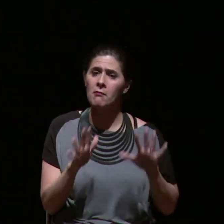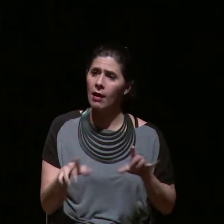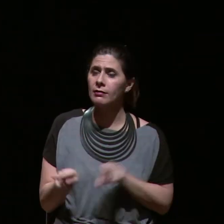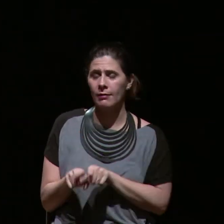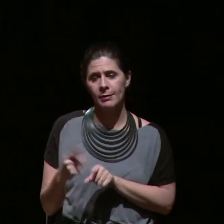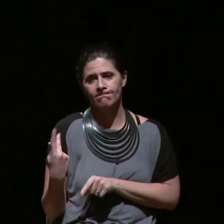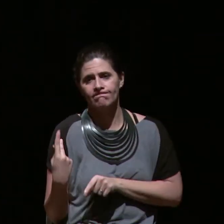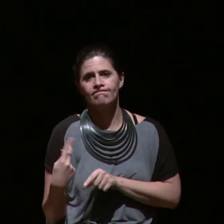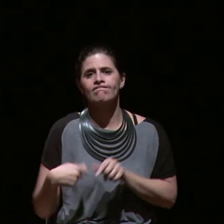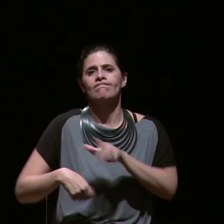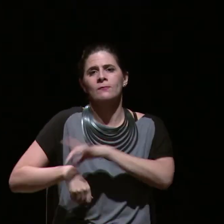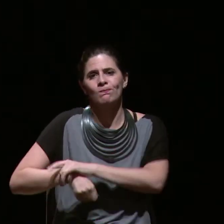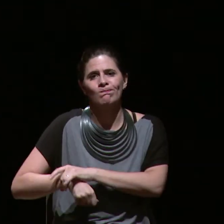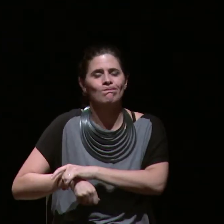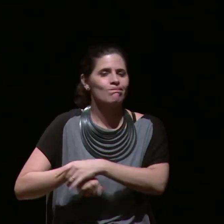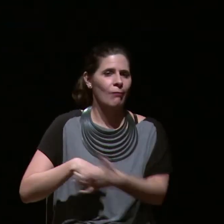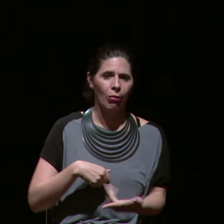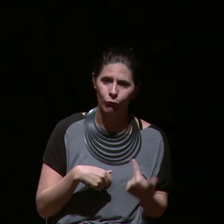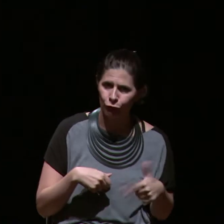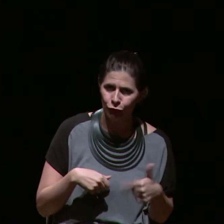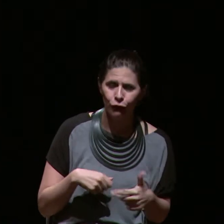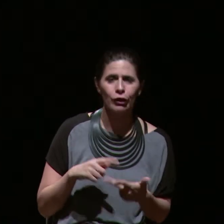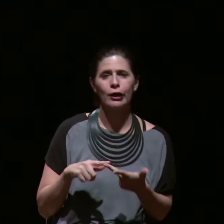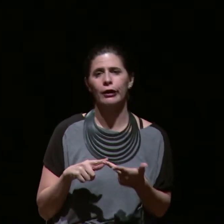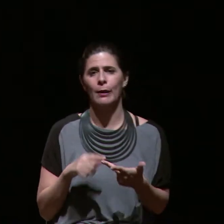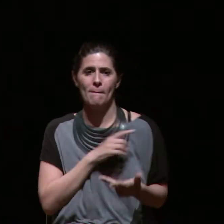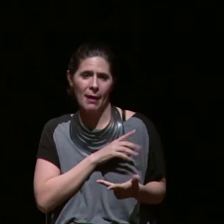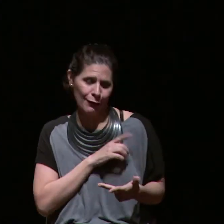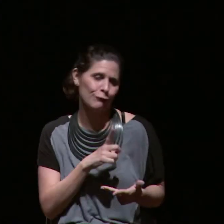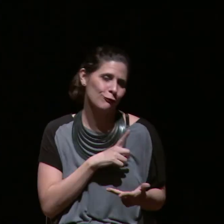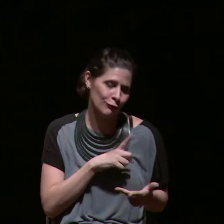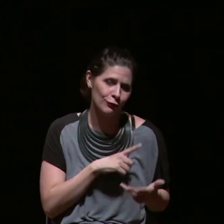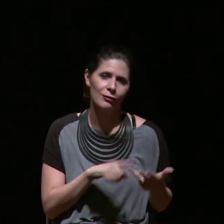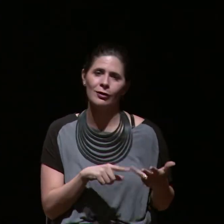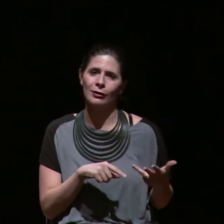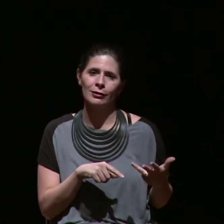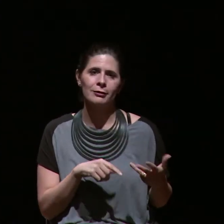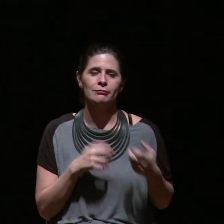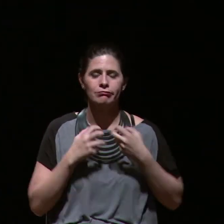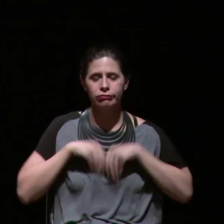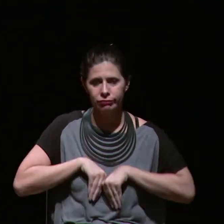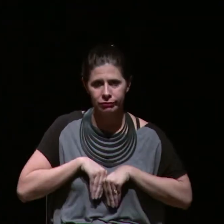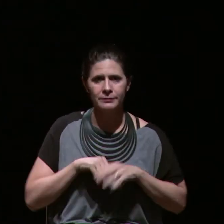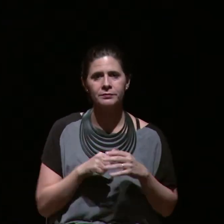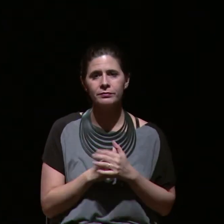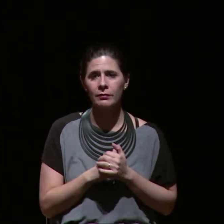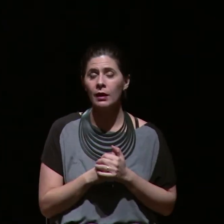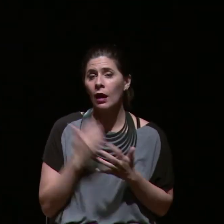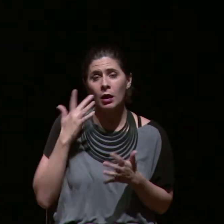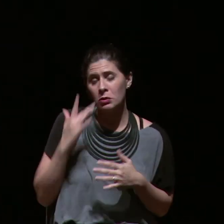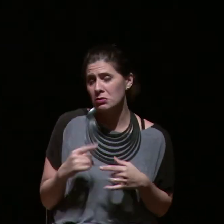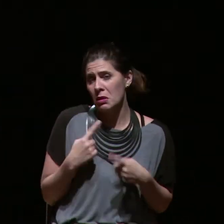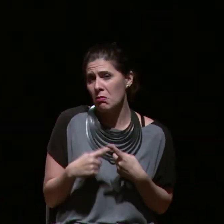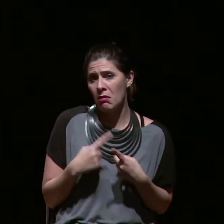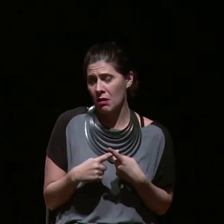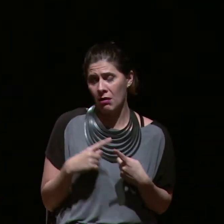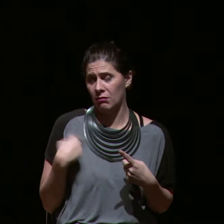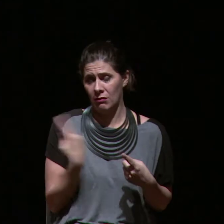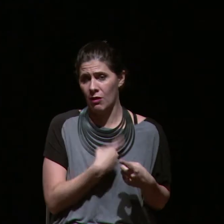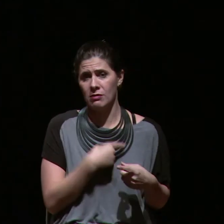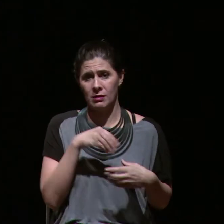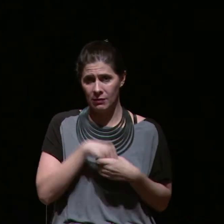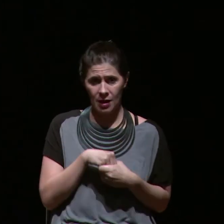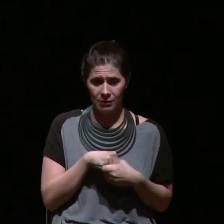medos e frustrações. Não sei dizer se essa sensação de pertencimento se devia ao fato de estarmos inscritos numa condição